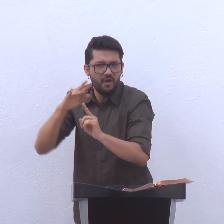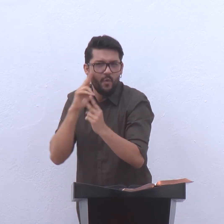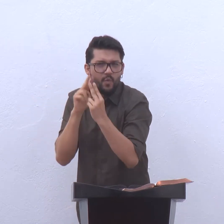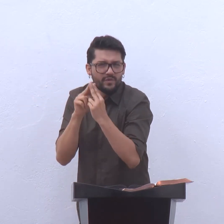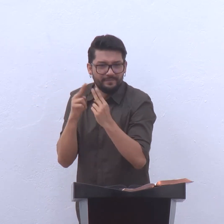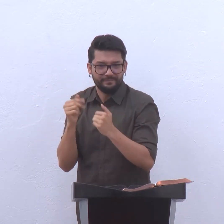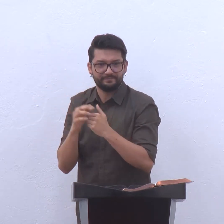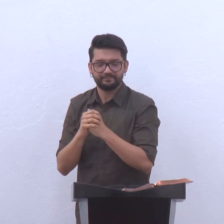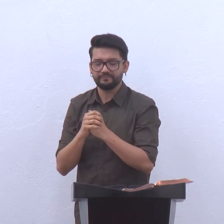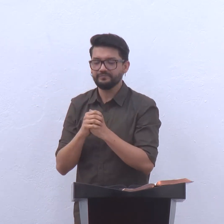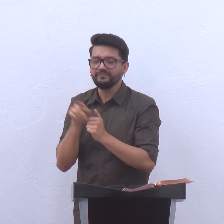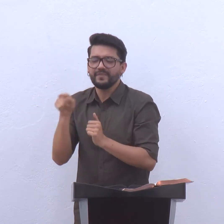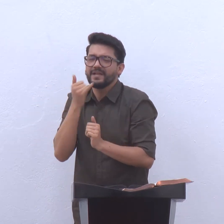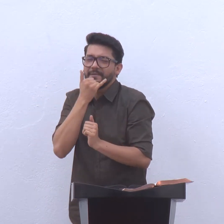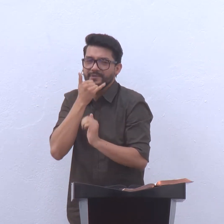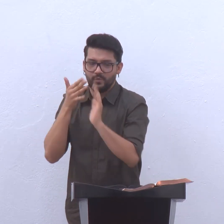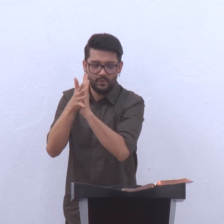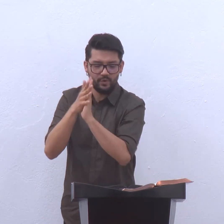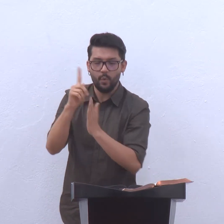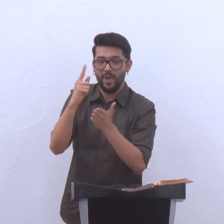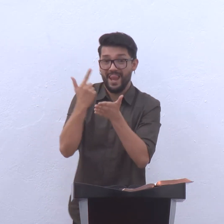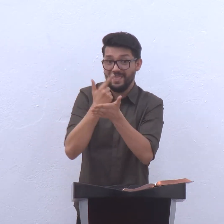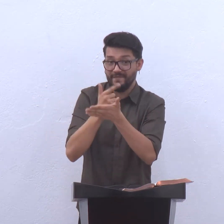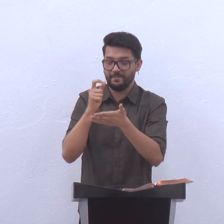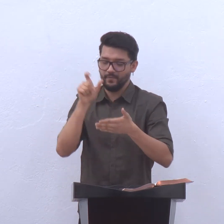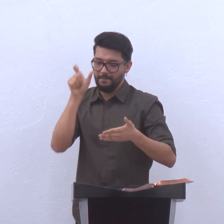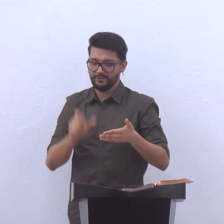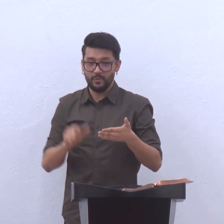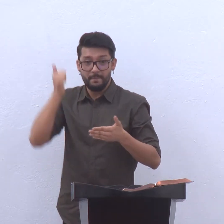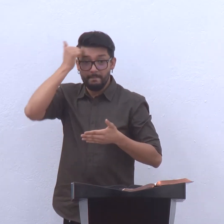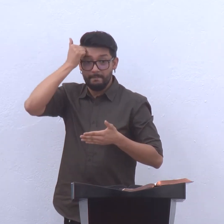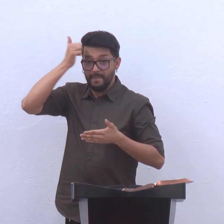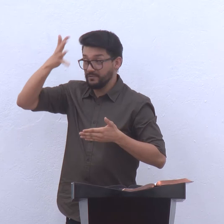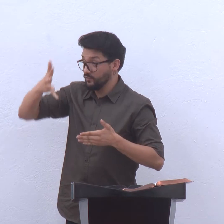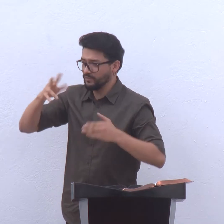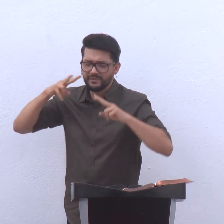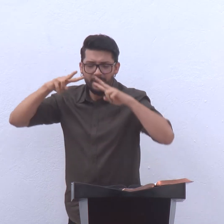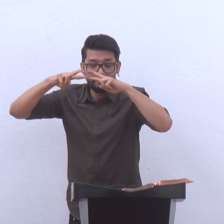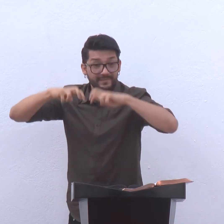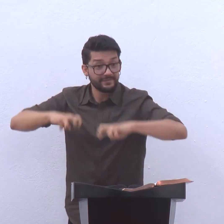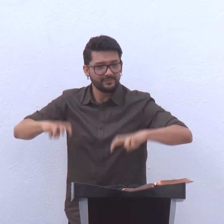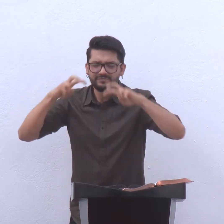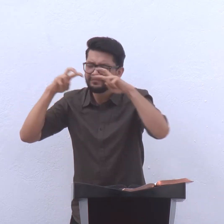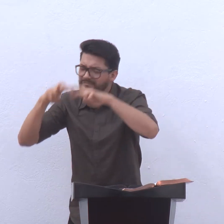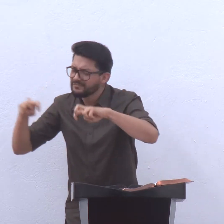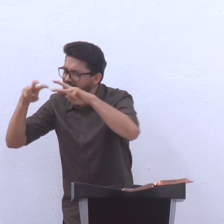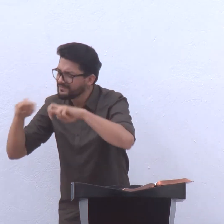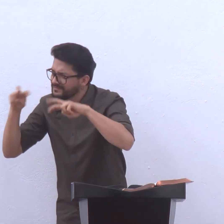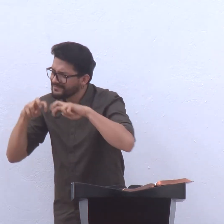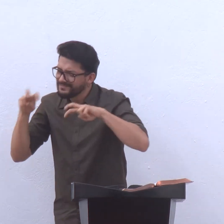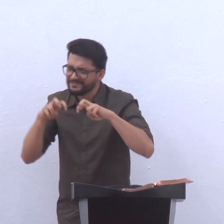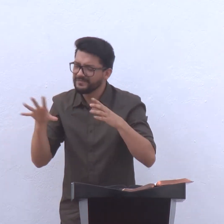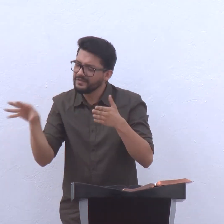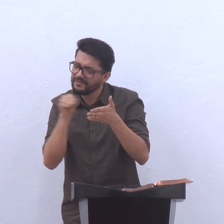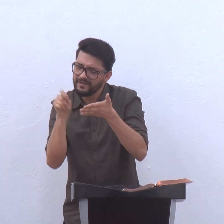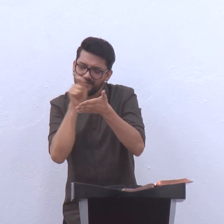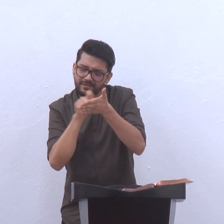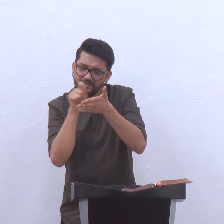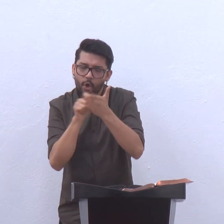tratado del Mishnah. Y en ese tratado se cuenta cómo ellos hacían el ritual